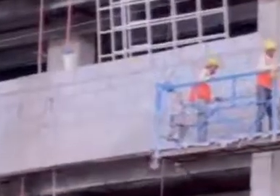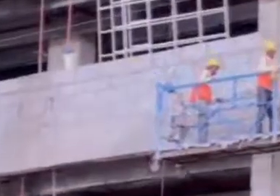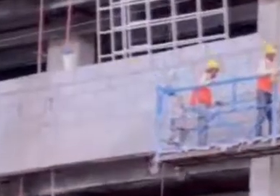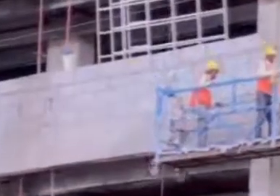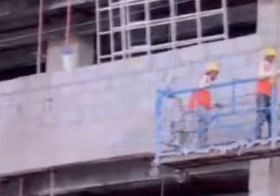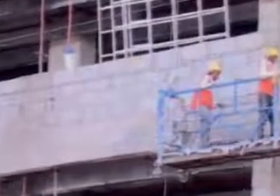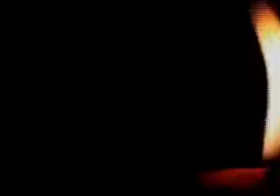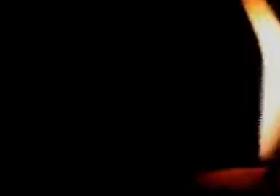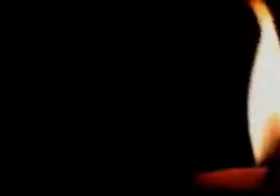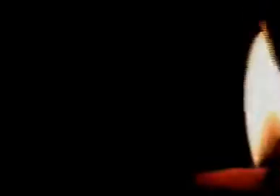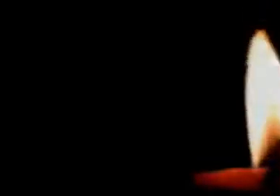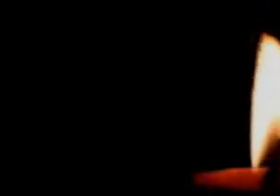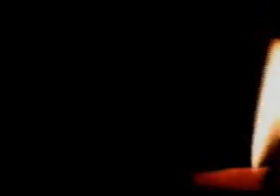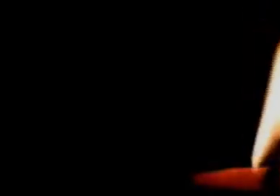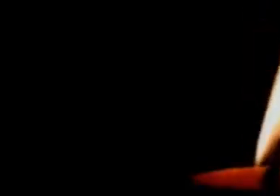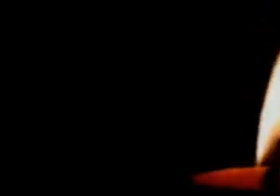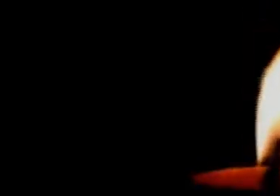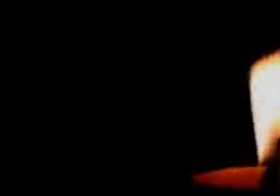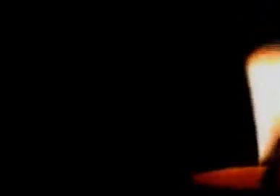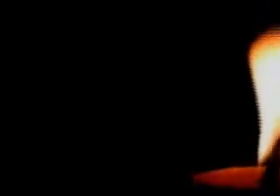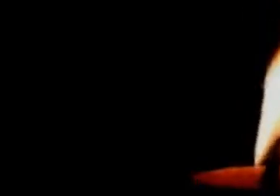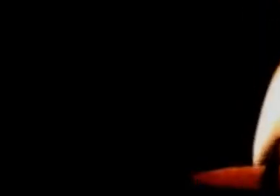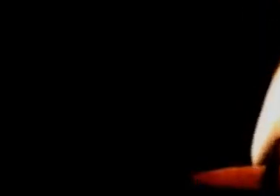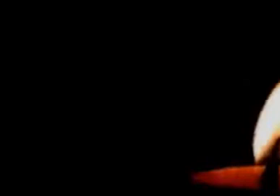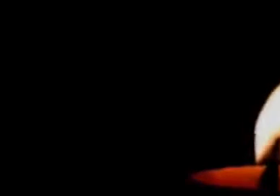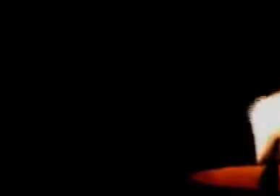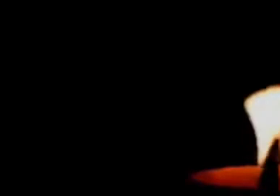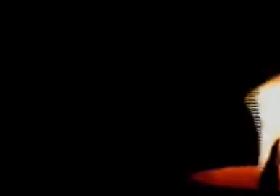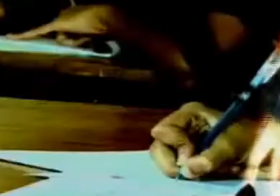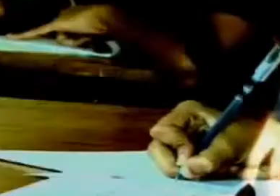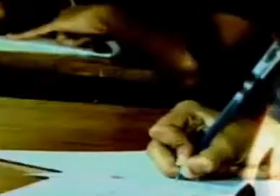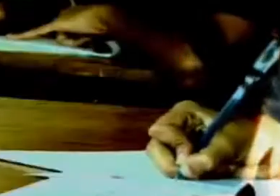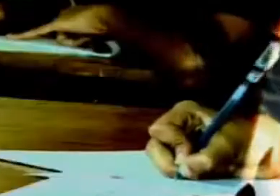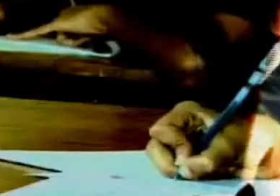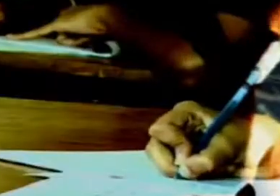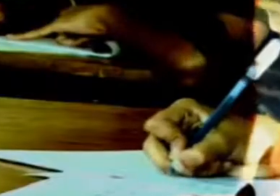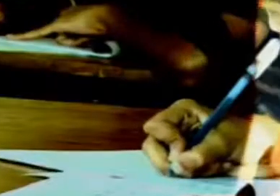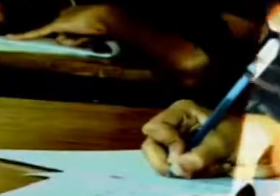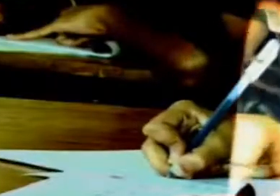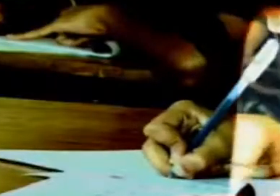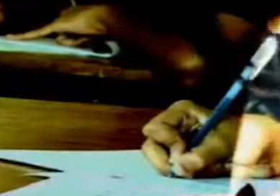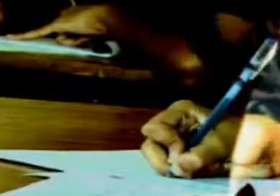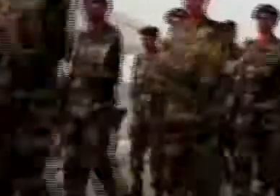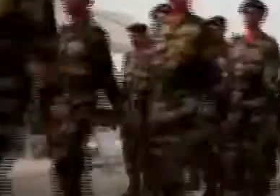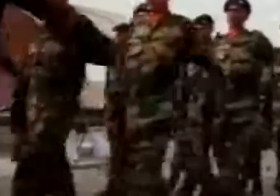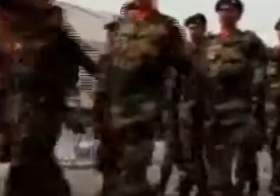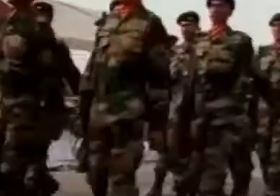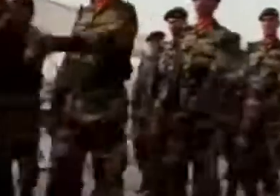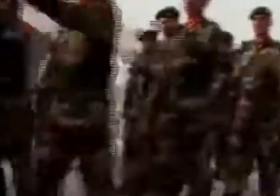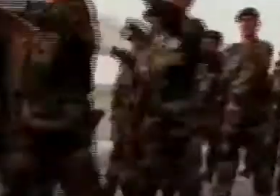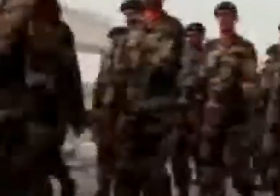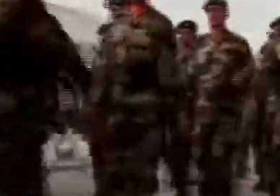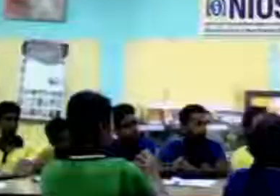हम, अपना जीवन स्वयं बने हम, अपना